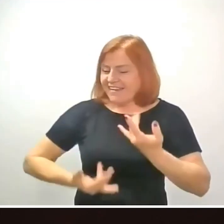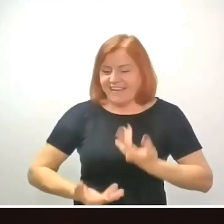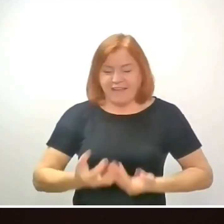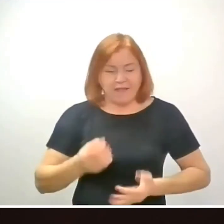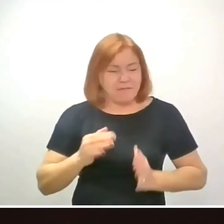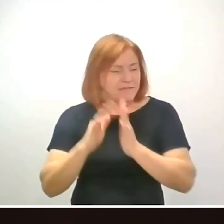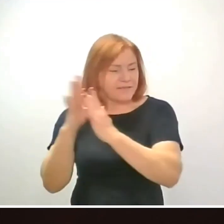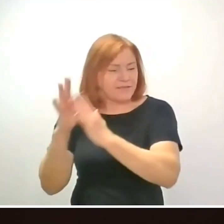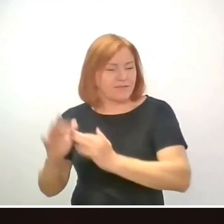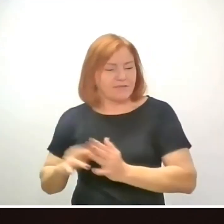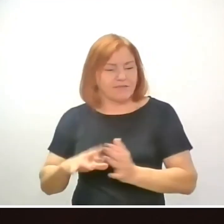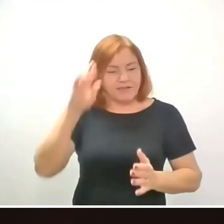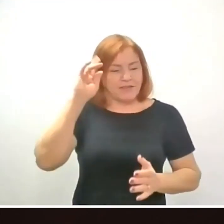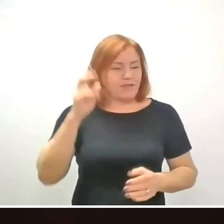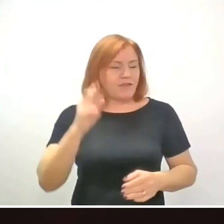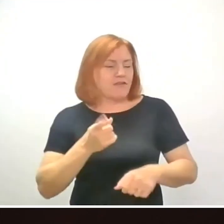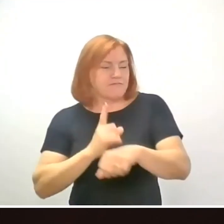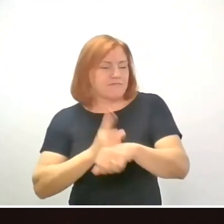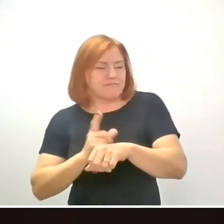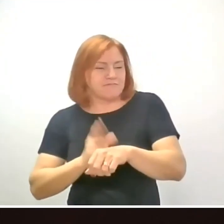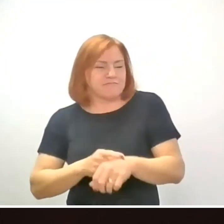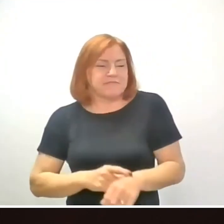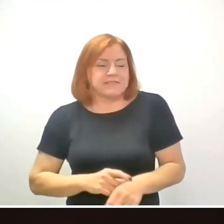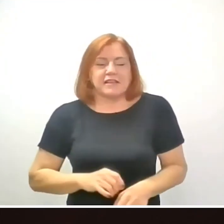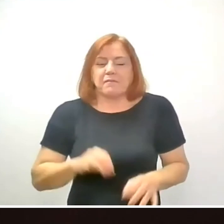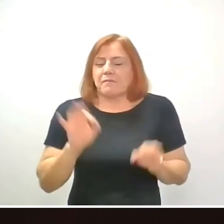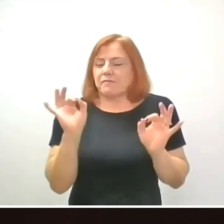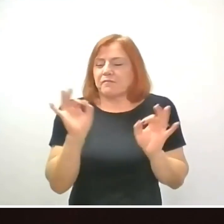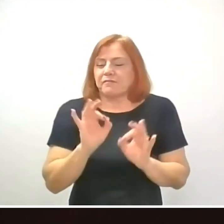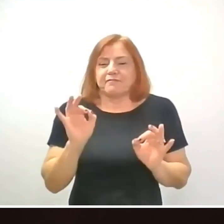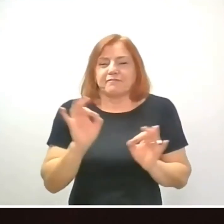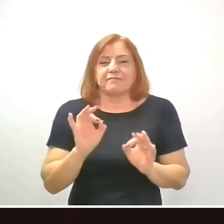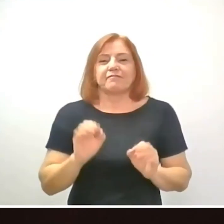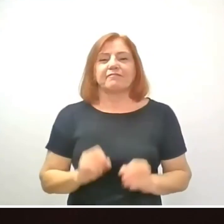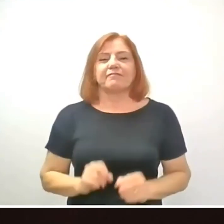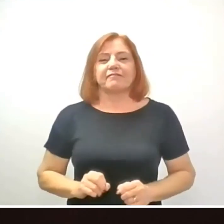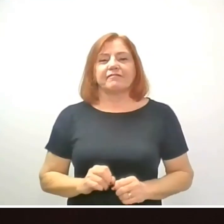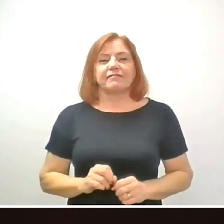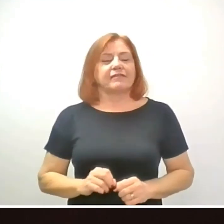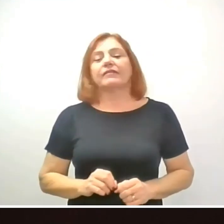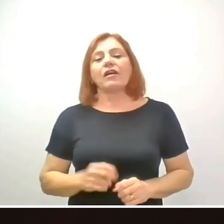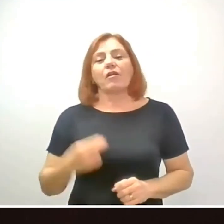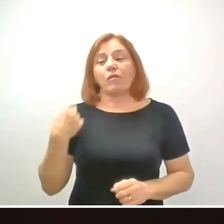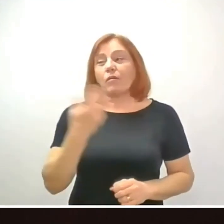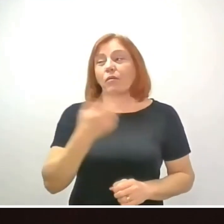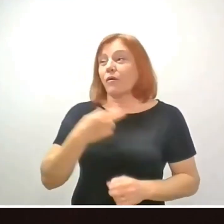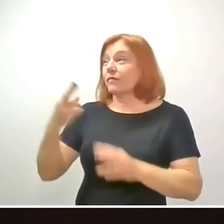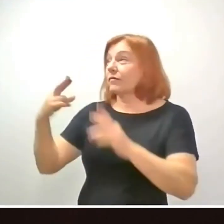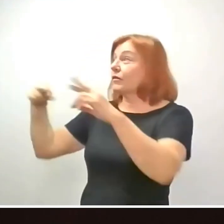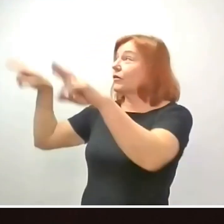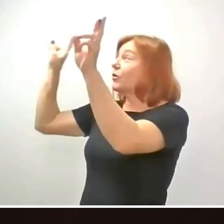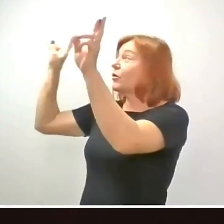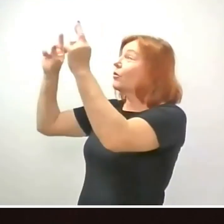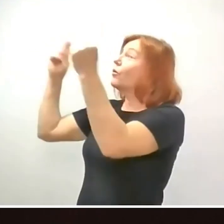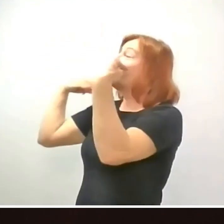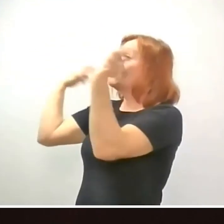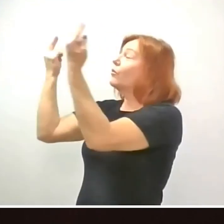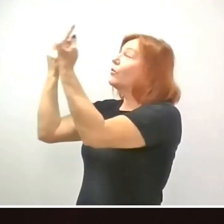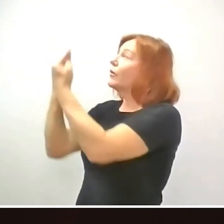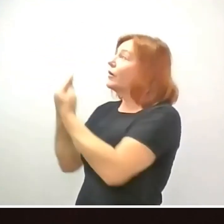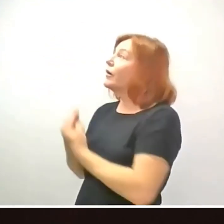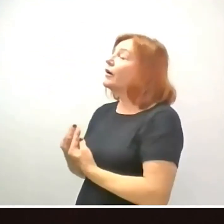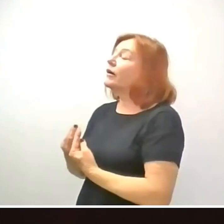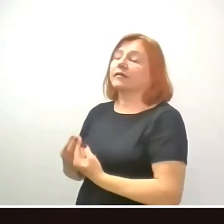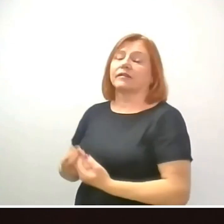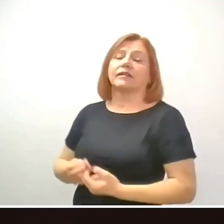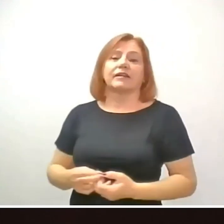tão privilegiada, uma era final. Vamos trazer o reino de Deus de volta. Vamos continuar fazendo esse trabalho que o Senhor tem falado para a